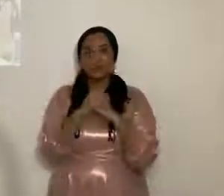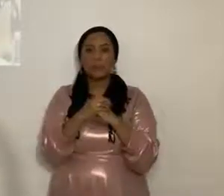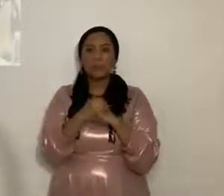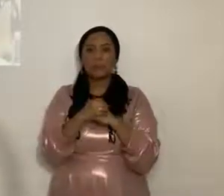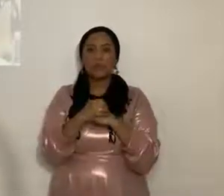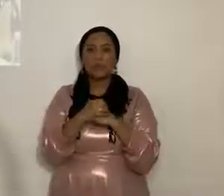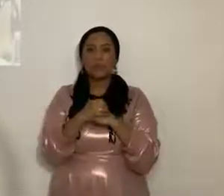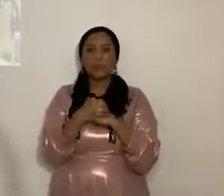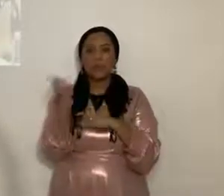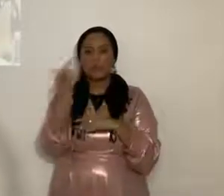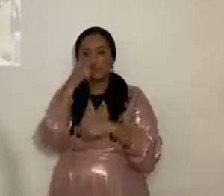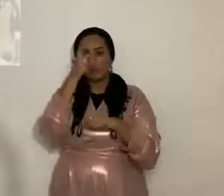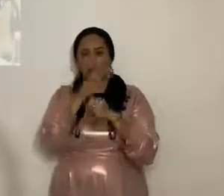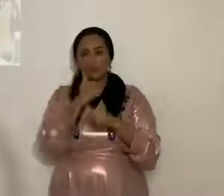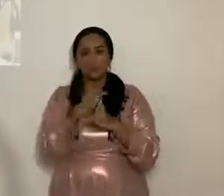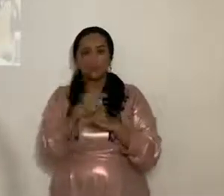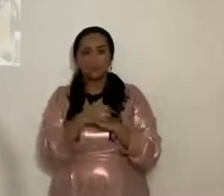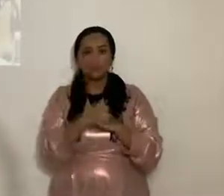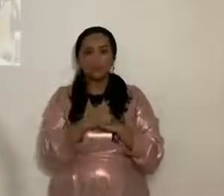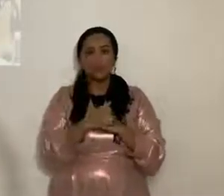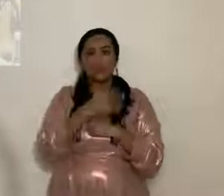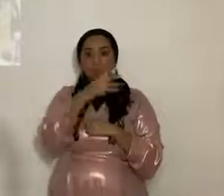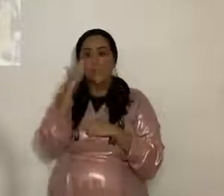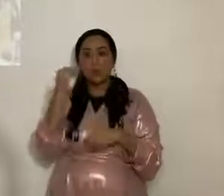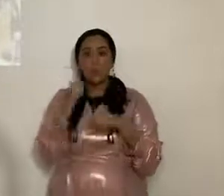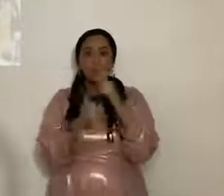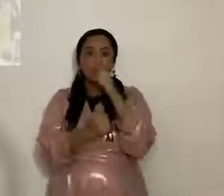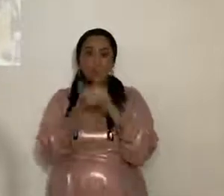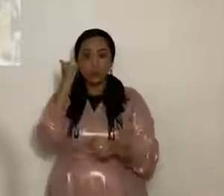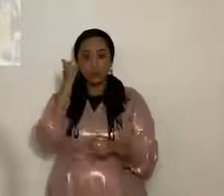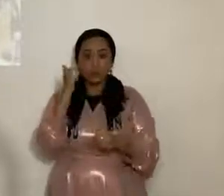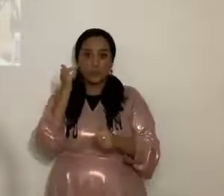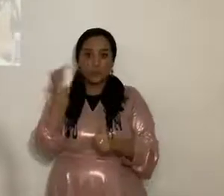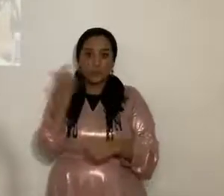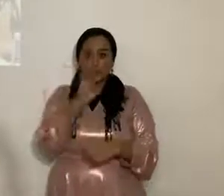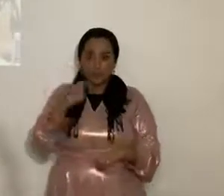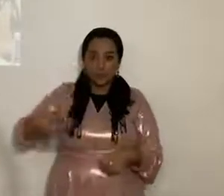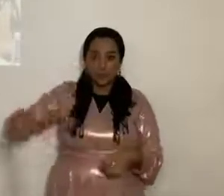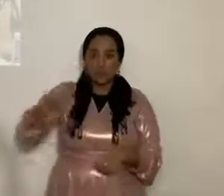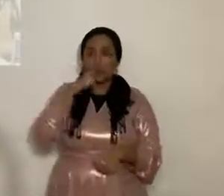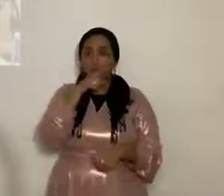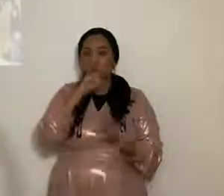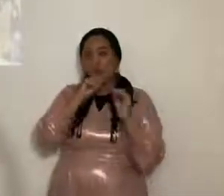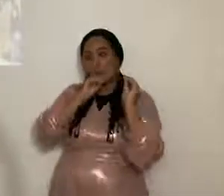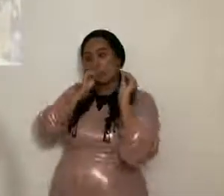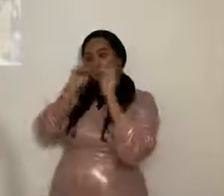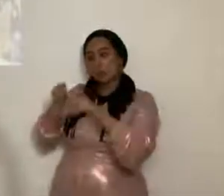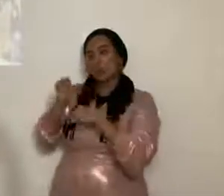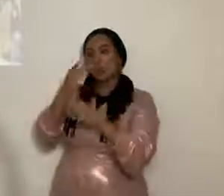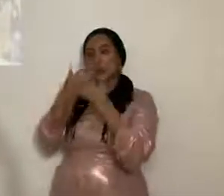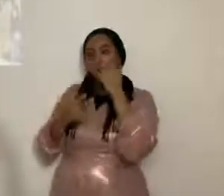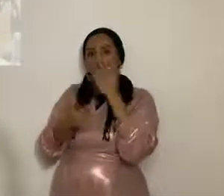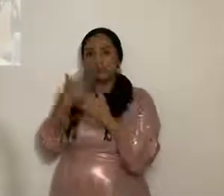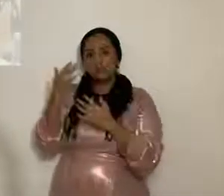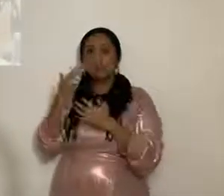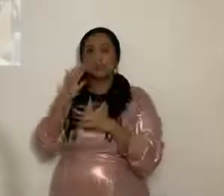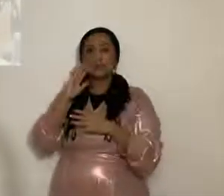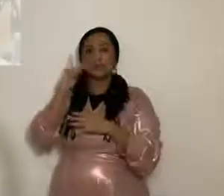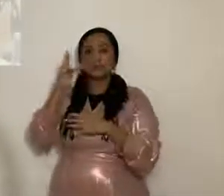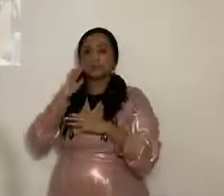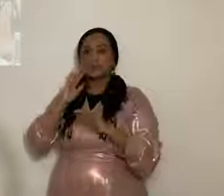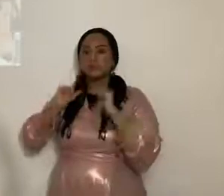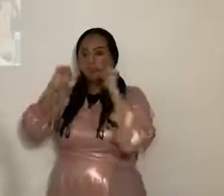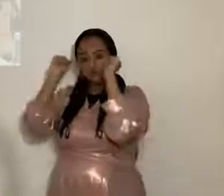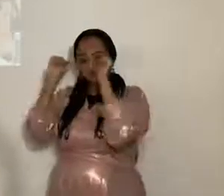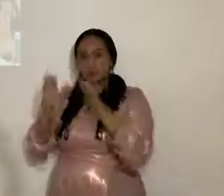todos, todas, hermanas, hermanos. Y sobre todo aquello en que pusieres tu mano y te